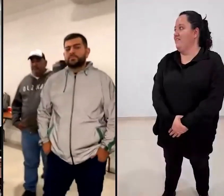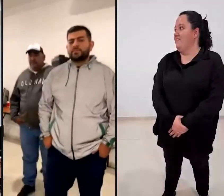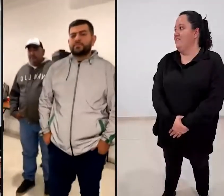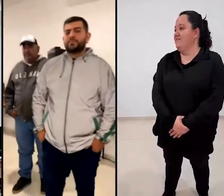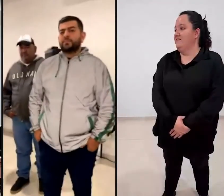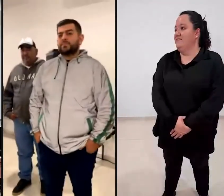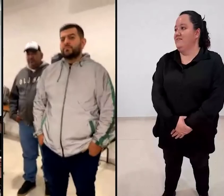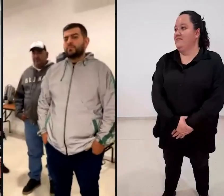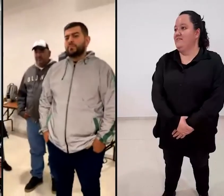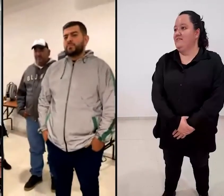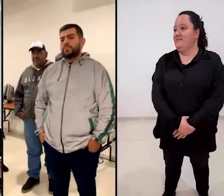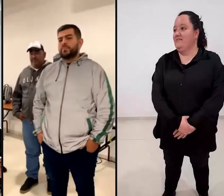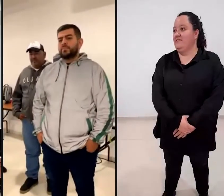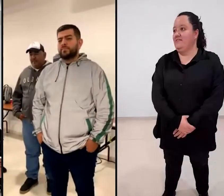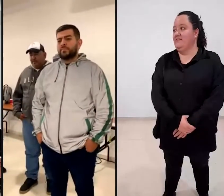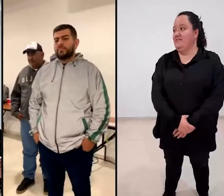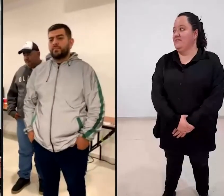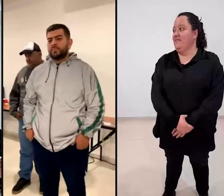bueno